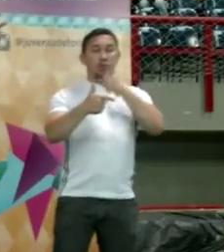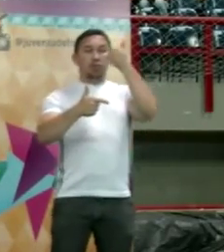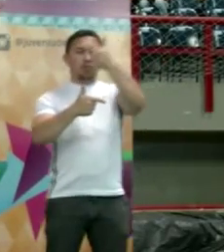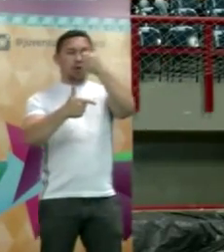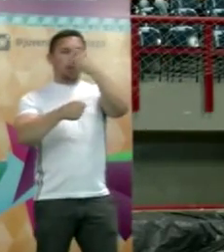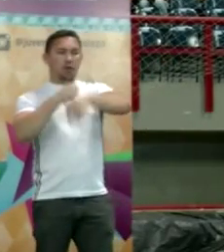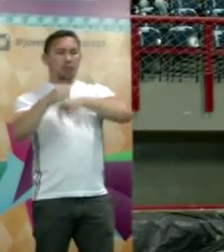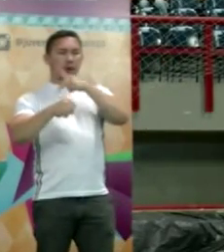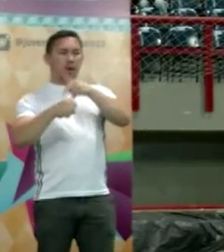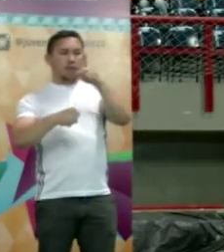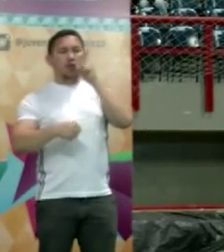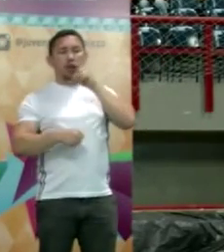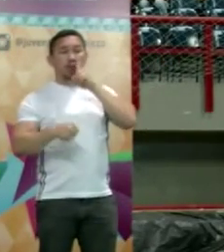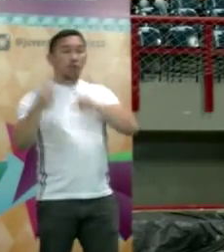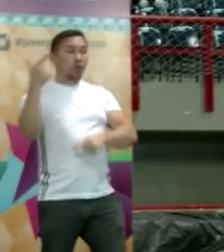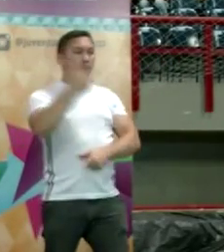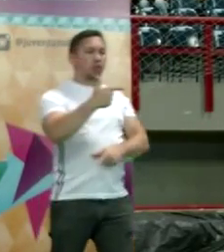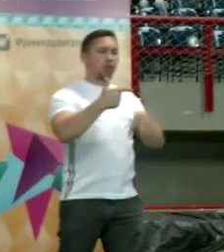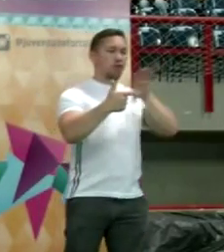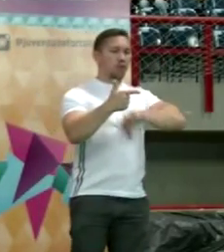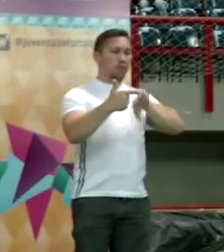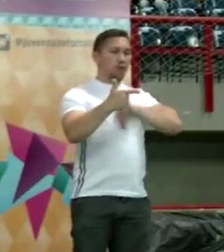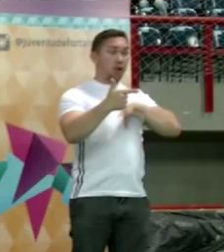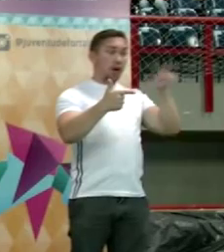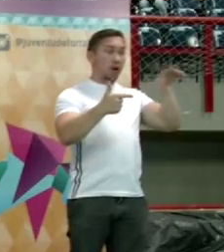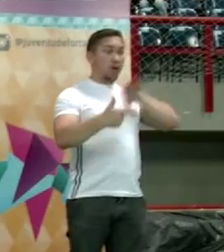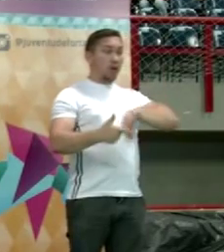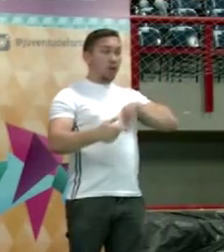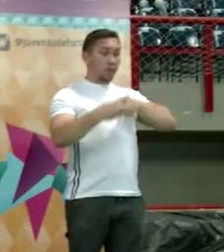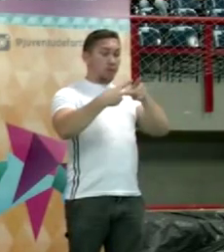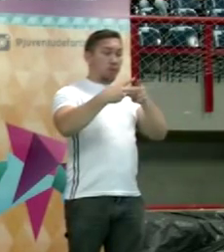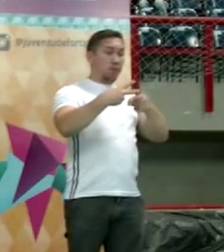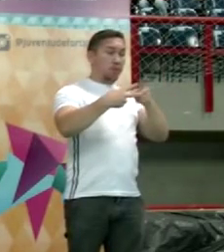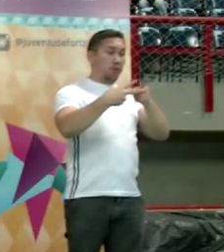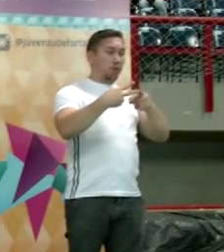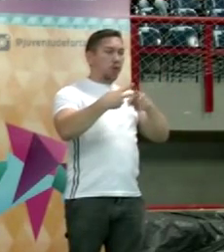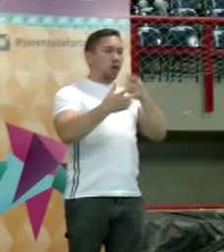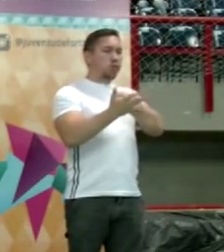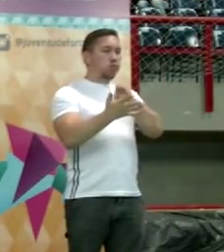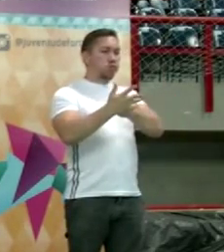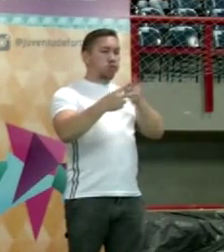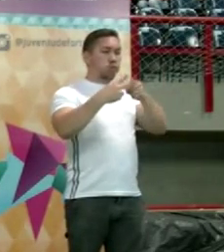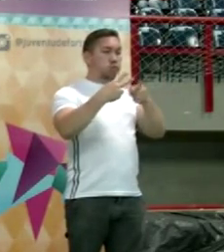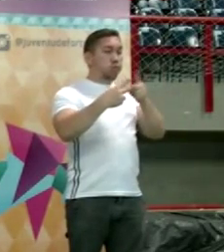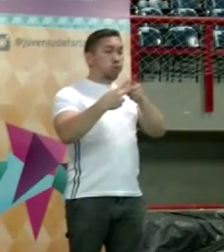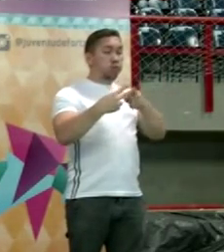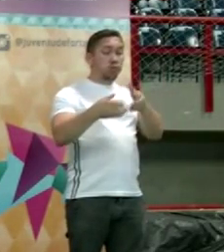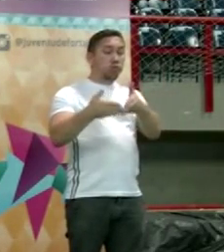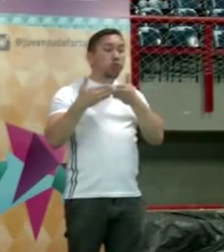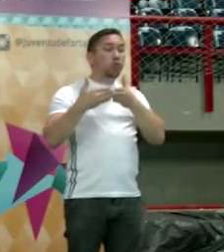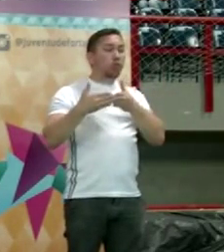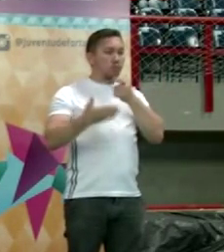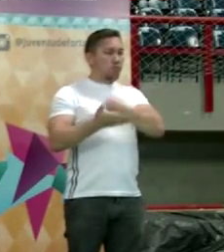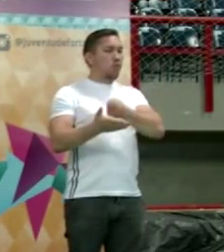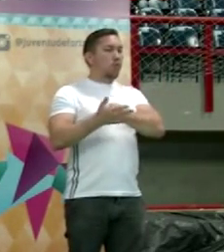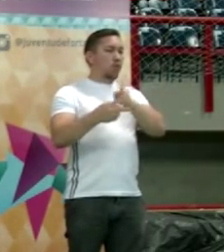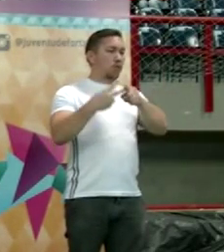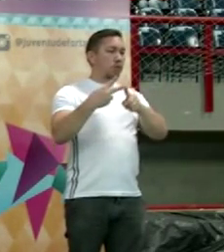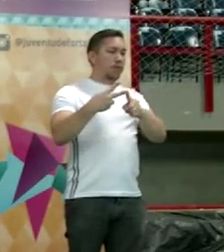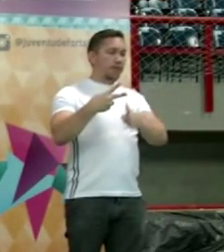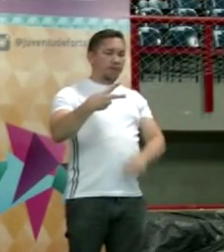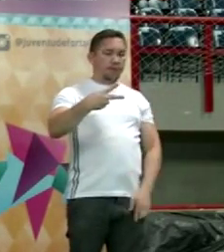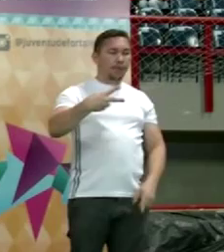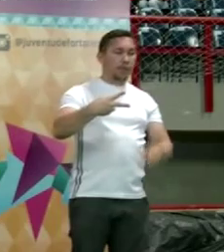Portugal fez 2 exigências. Se puder anotar e não esquecer. Portugal exigiu